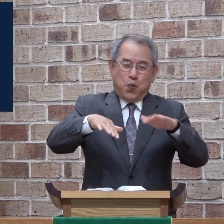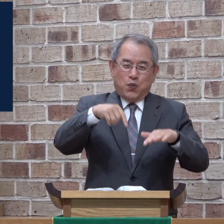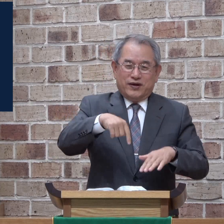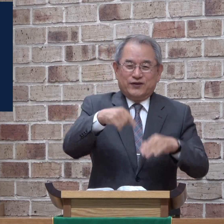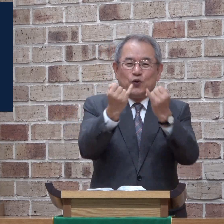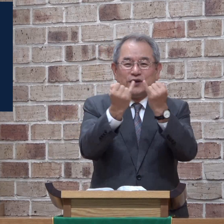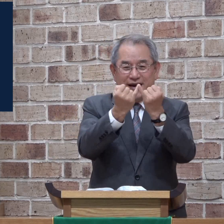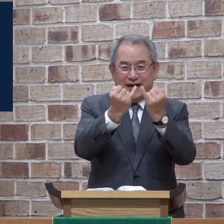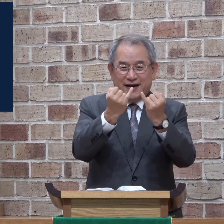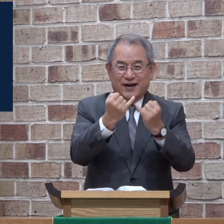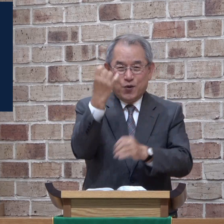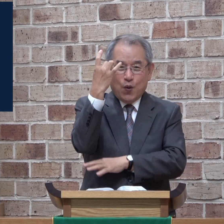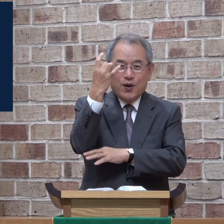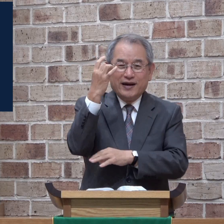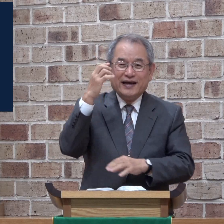오늘 나타나는 가난한 여자,